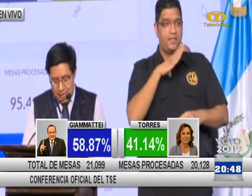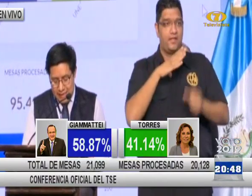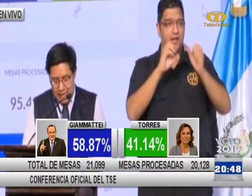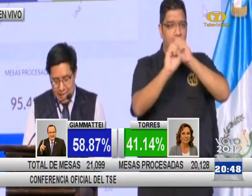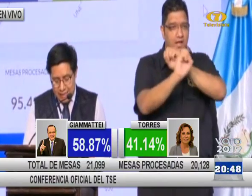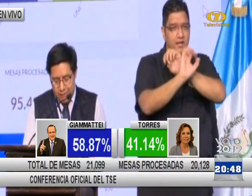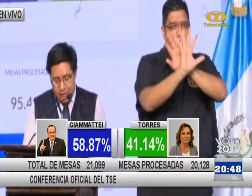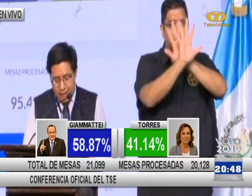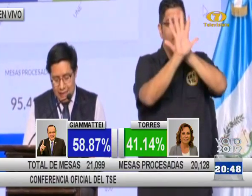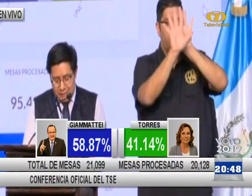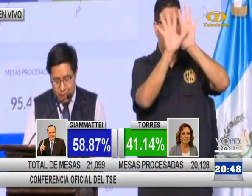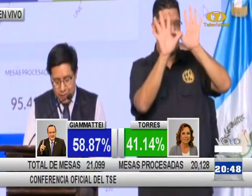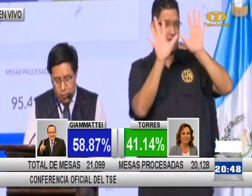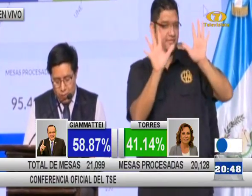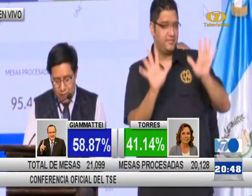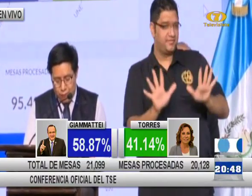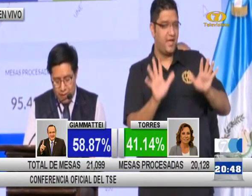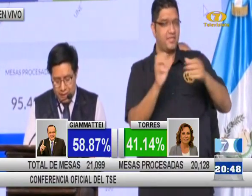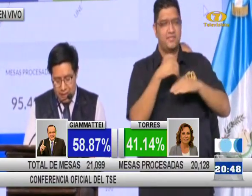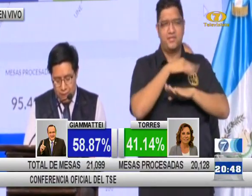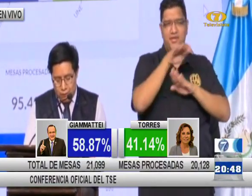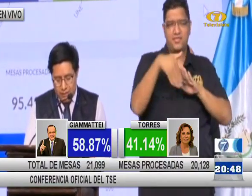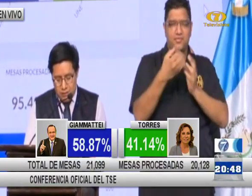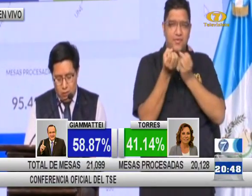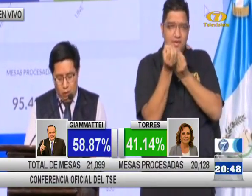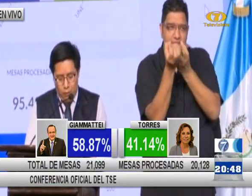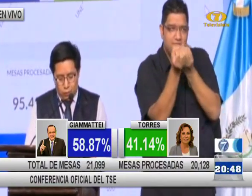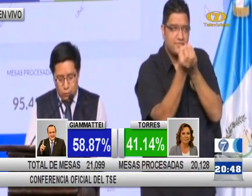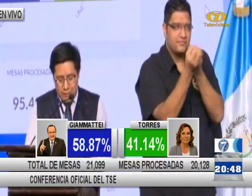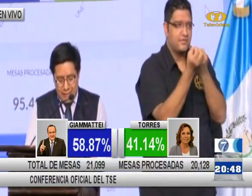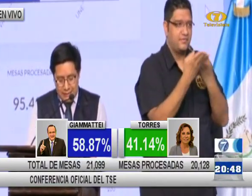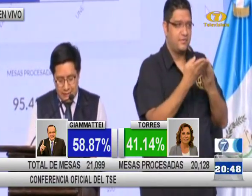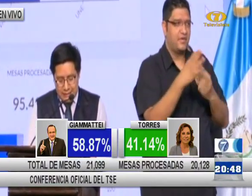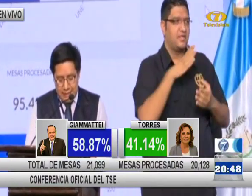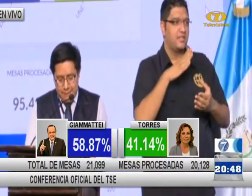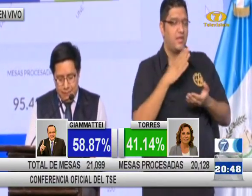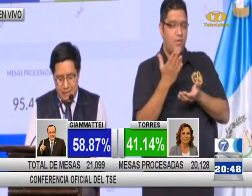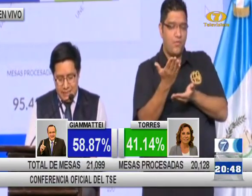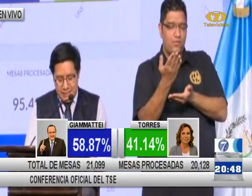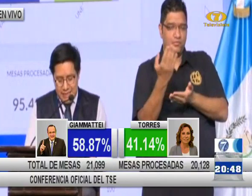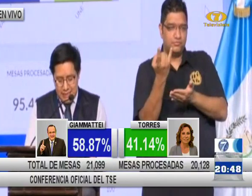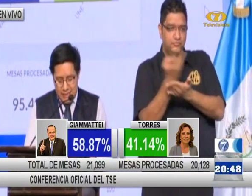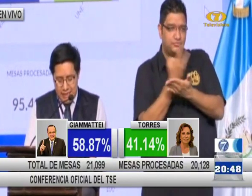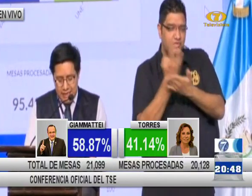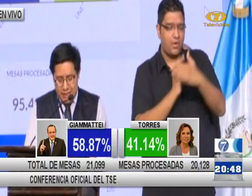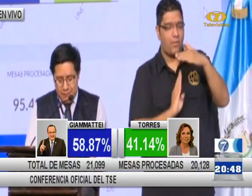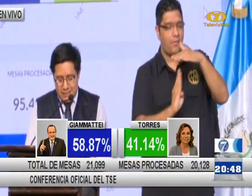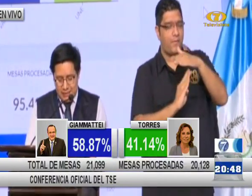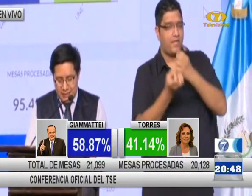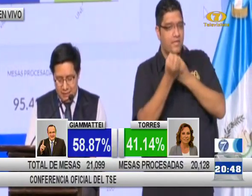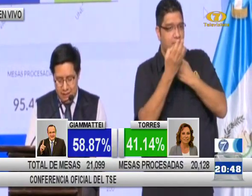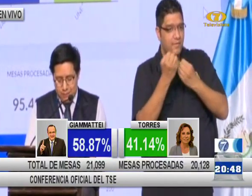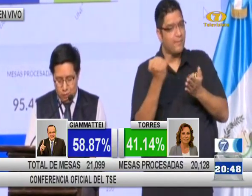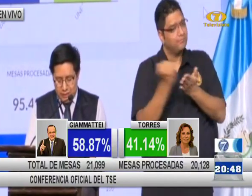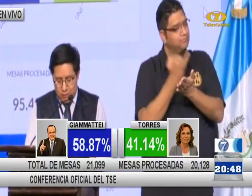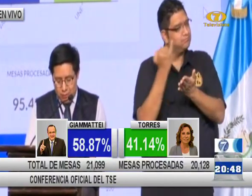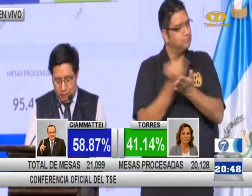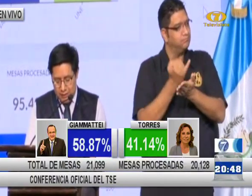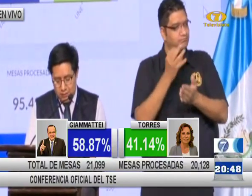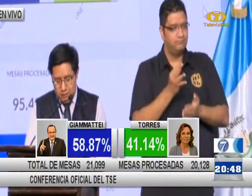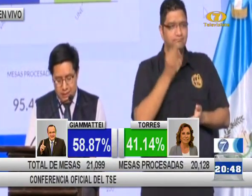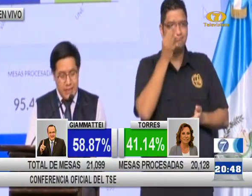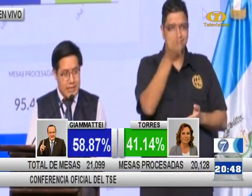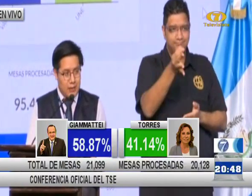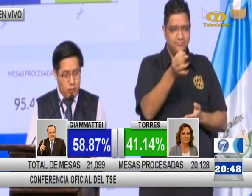elecciones al servir como una fuente de información oportuna, precisa y representativa del proceso